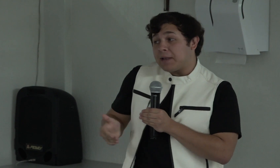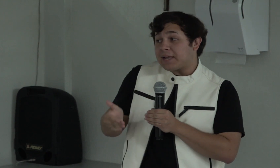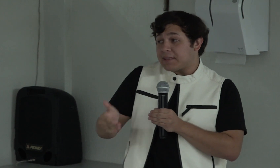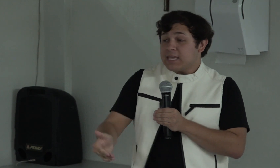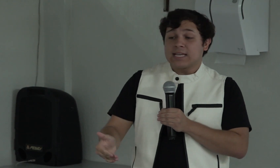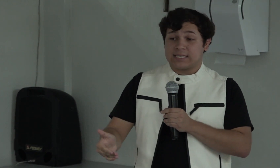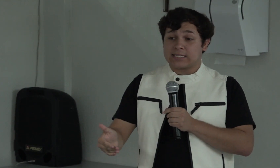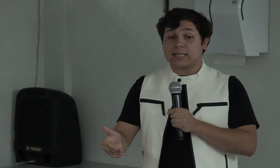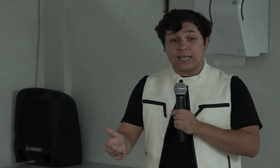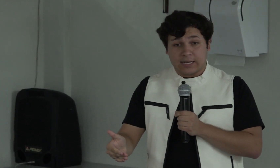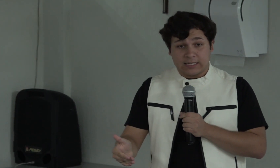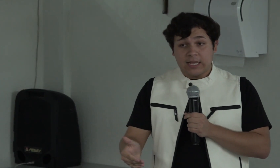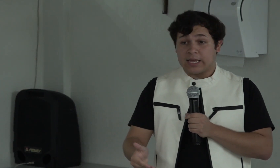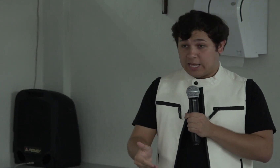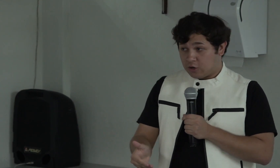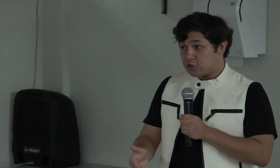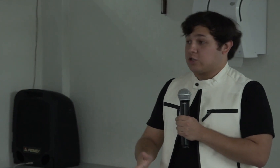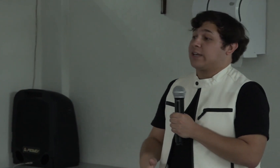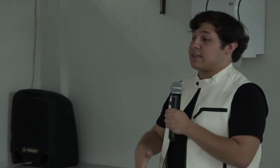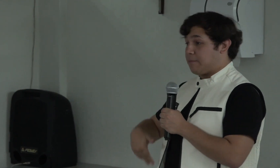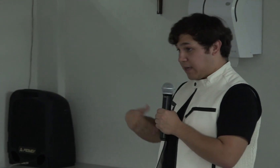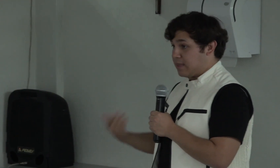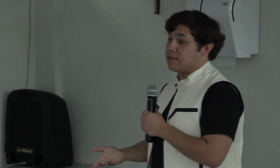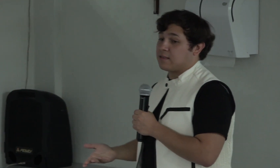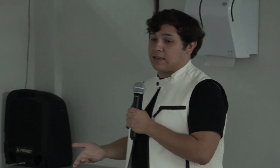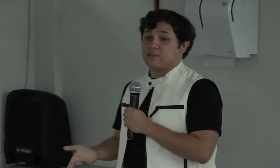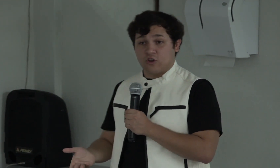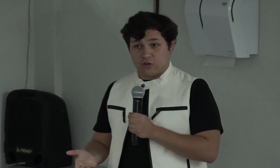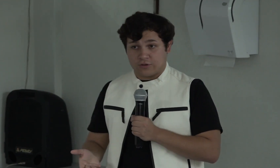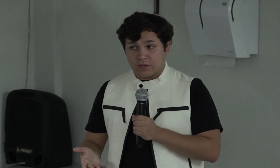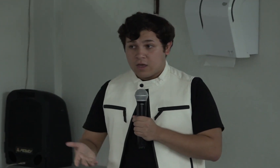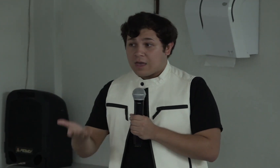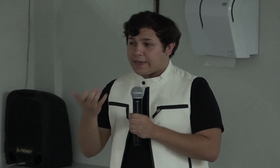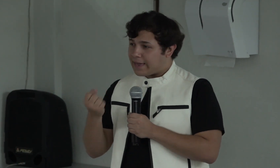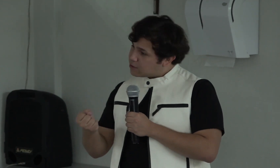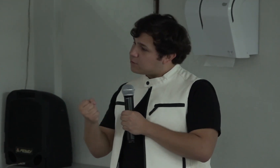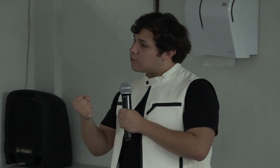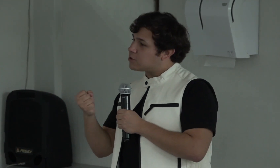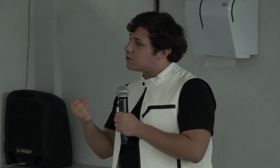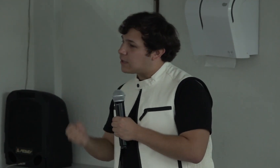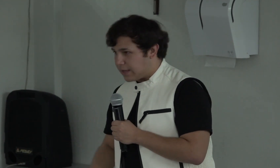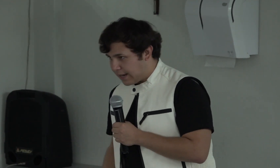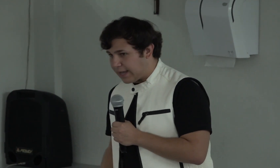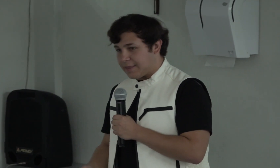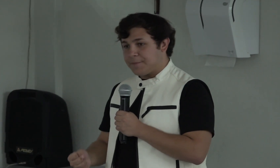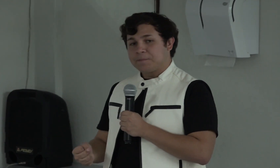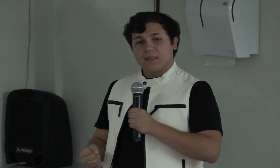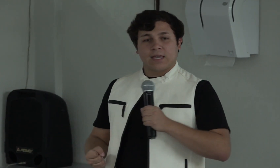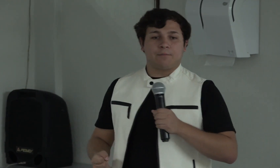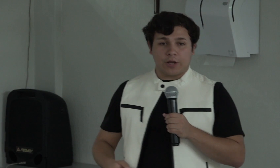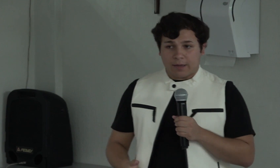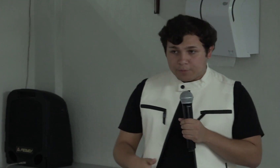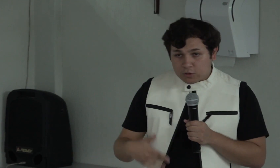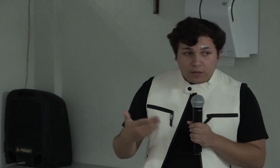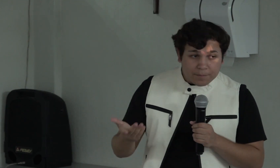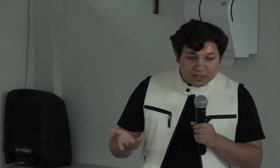replican si es que tienen hijos que también sean sordos. Es una cuestión tan arraigada que, por ejemplo, si una